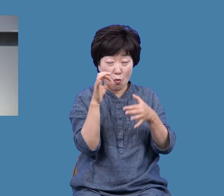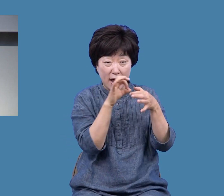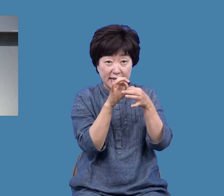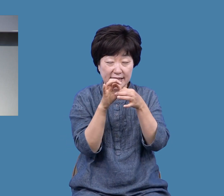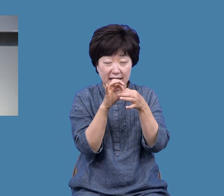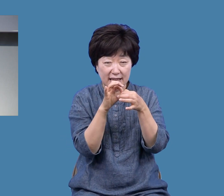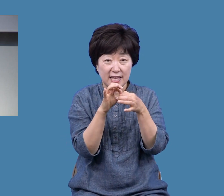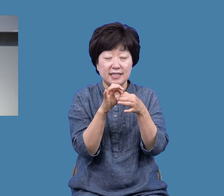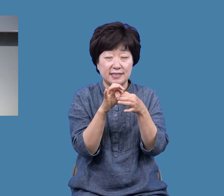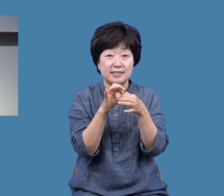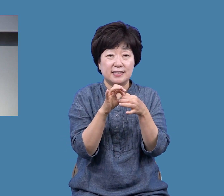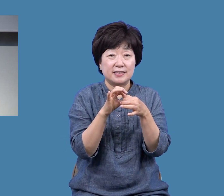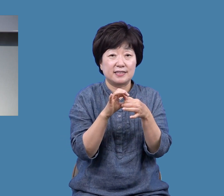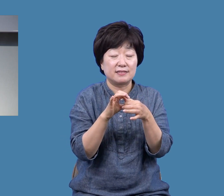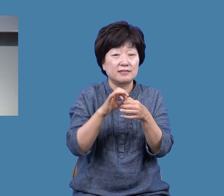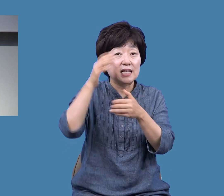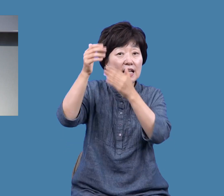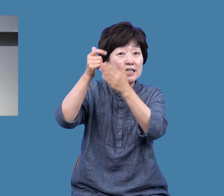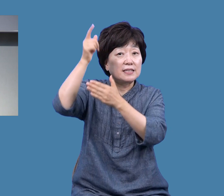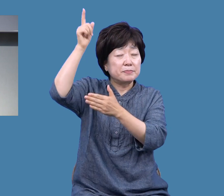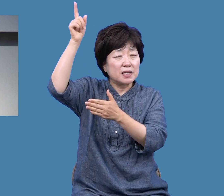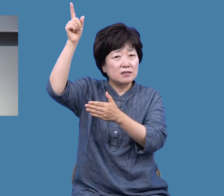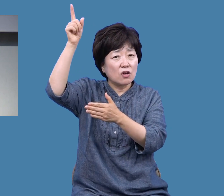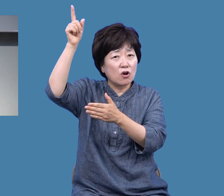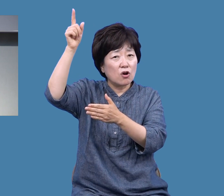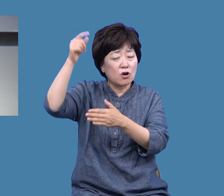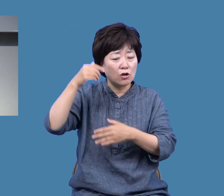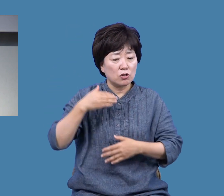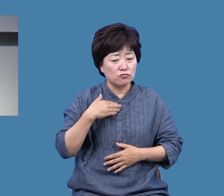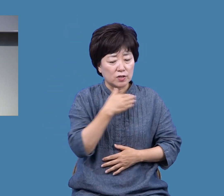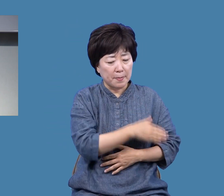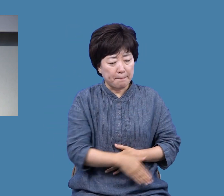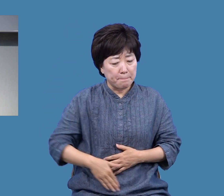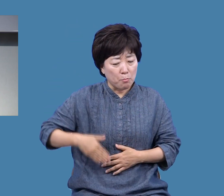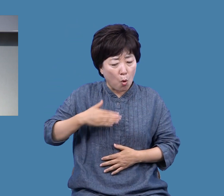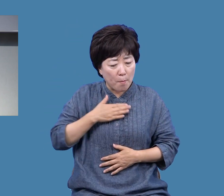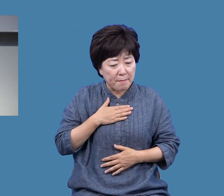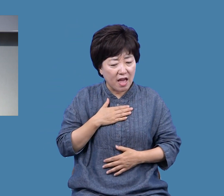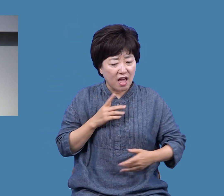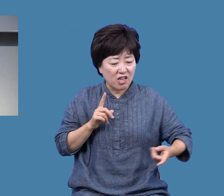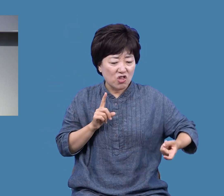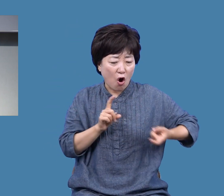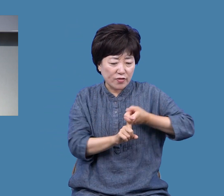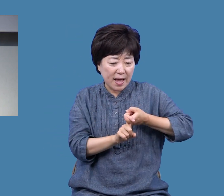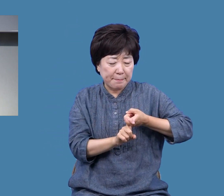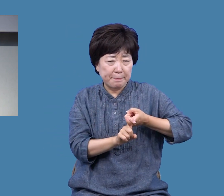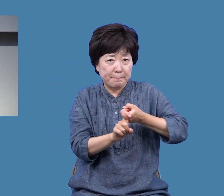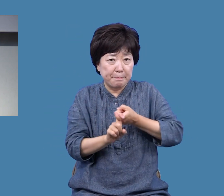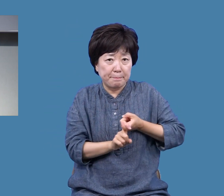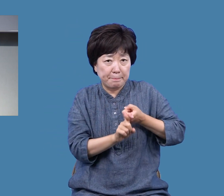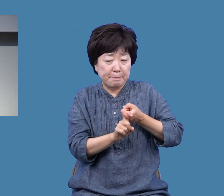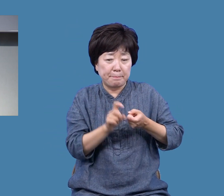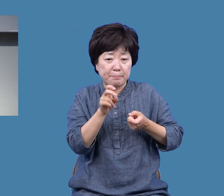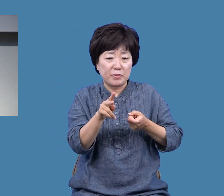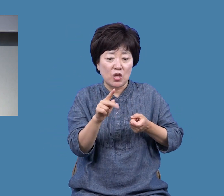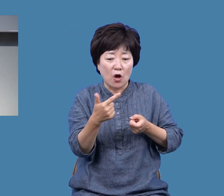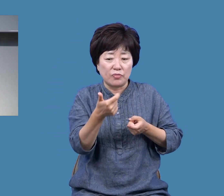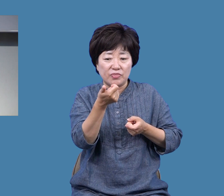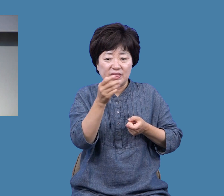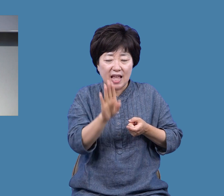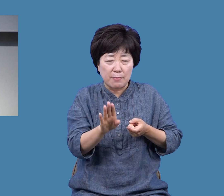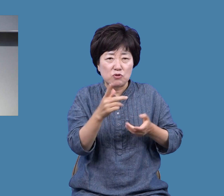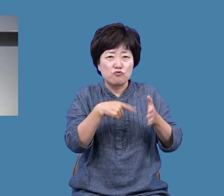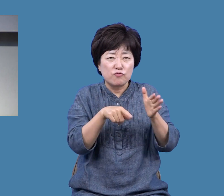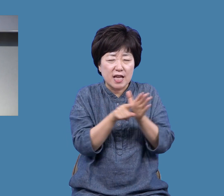성관계라고 하는 것은 하나님께서 우리 몸의 연합을 위해서 특별히 창조하신 건데, 특별히 창조하신